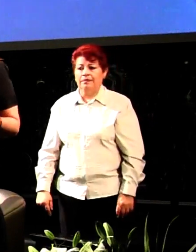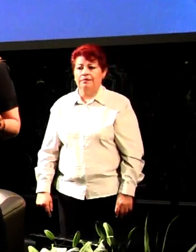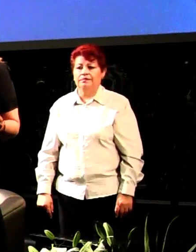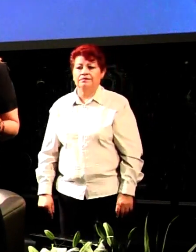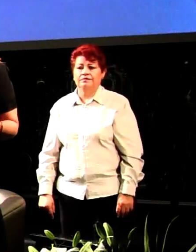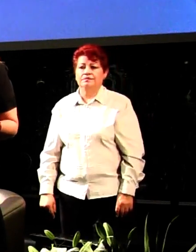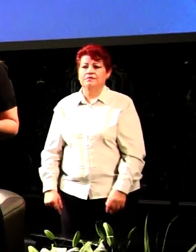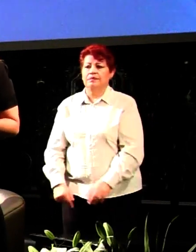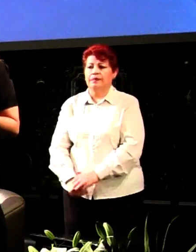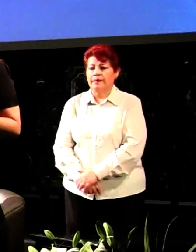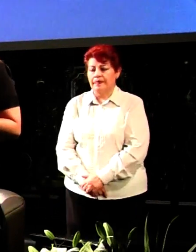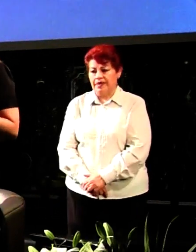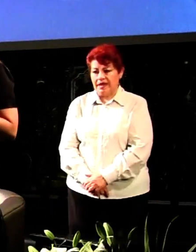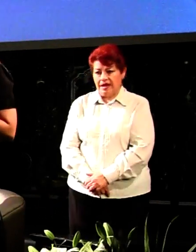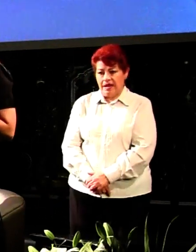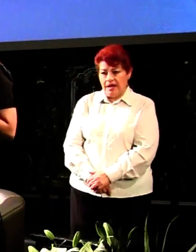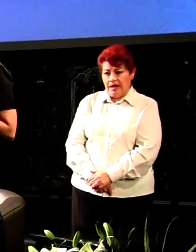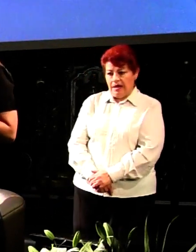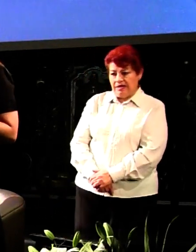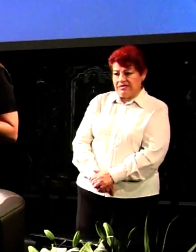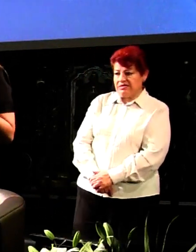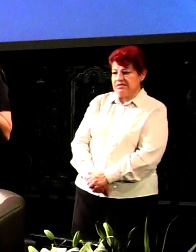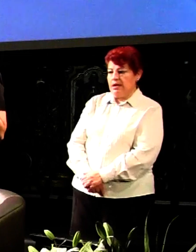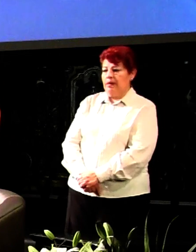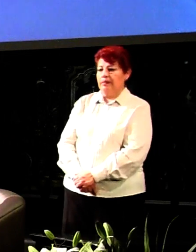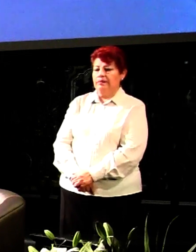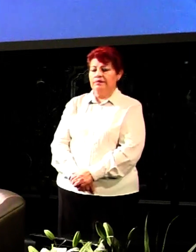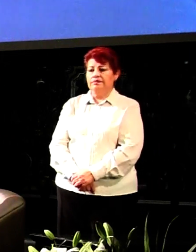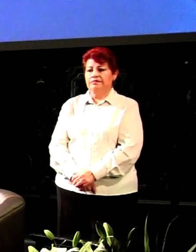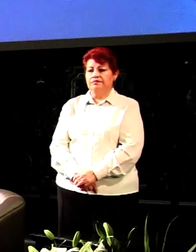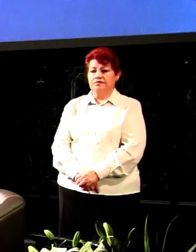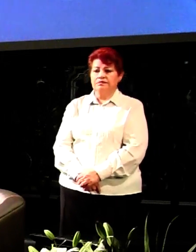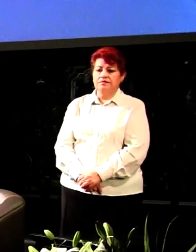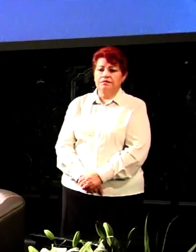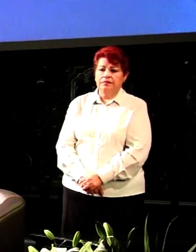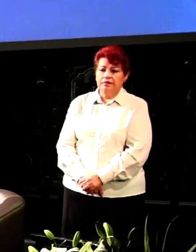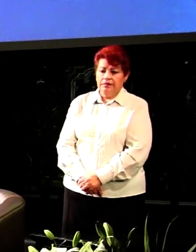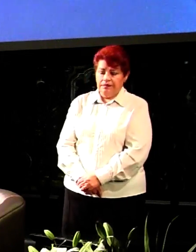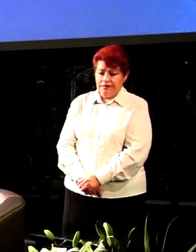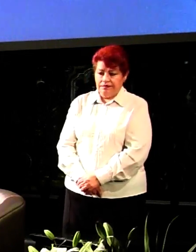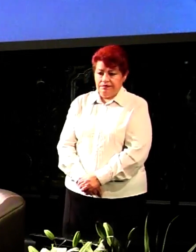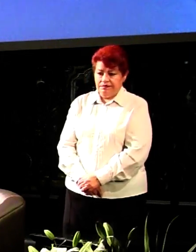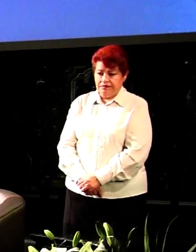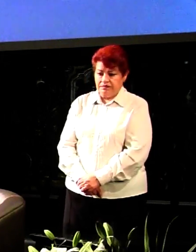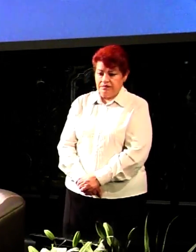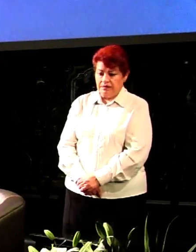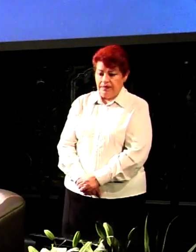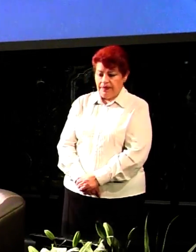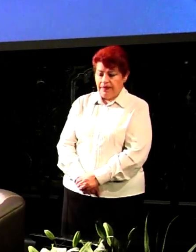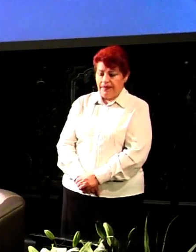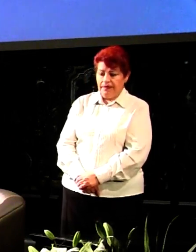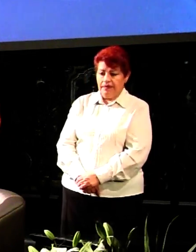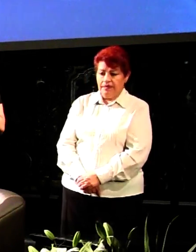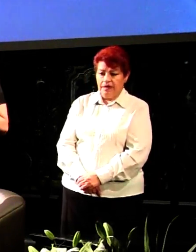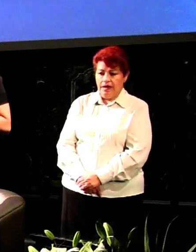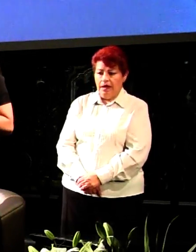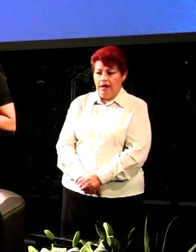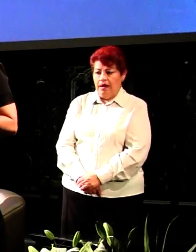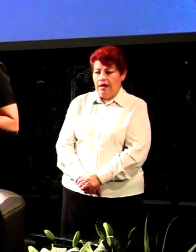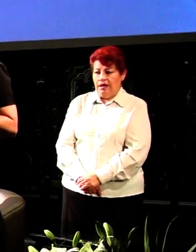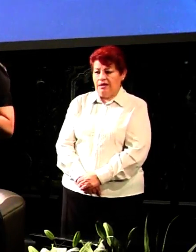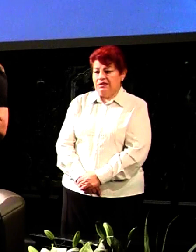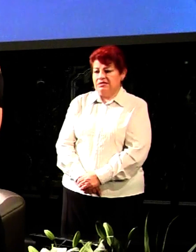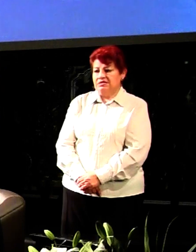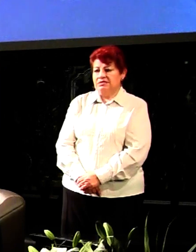persona inteligente, se nos decía que una persona inteligente, o nosotros entendíamos como una persona inteligente, una persona que le iba muy bien en la